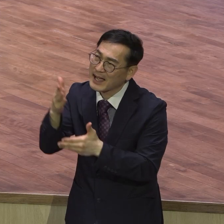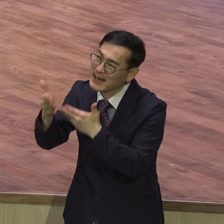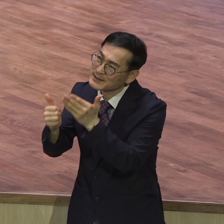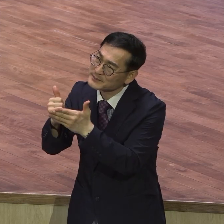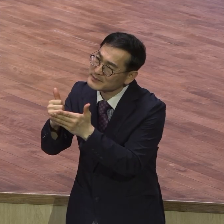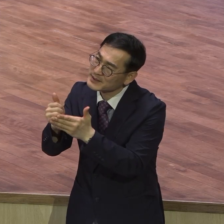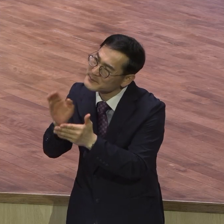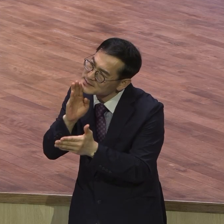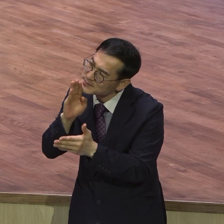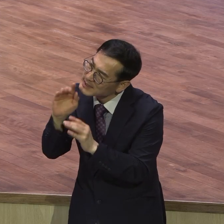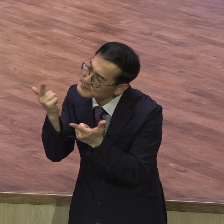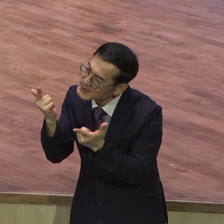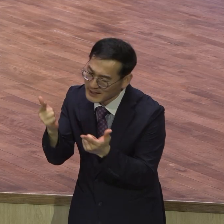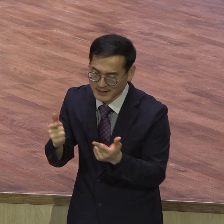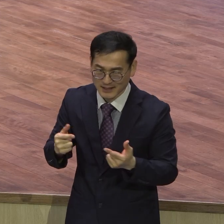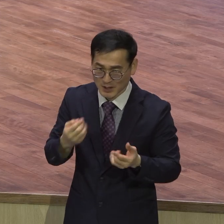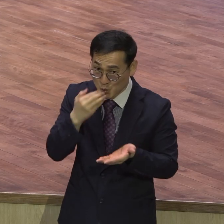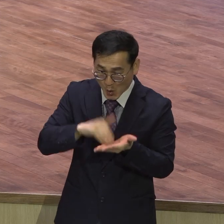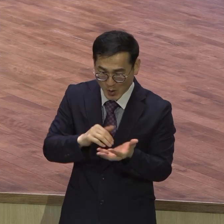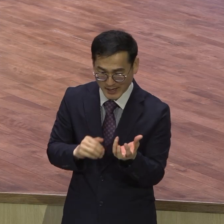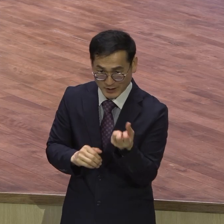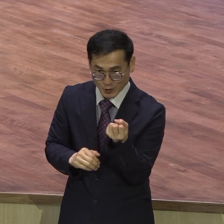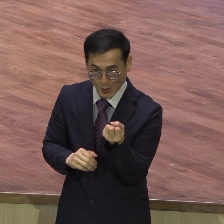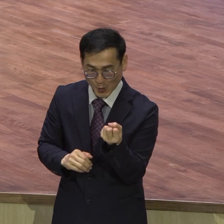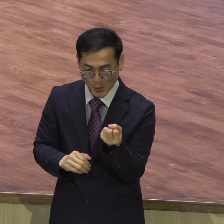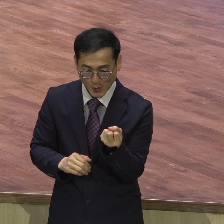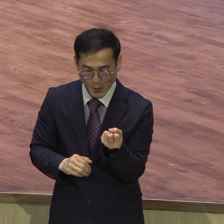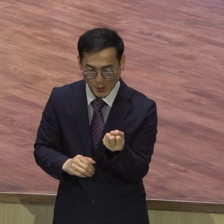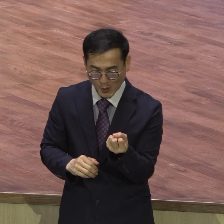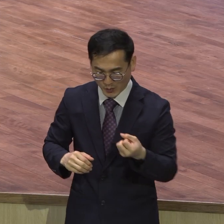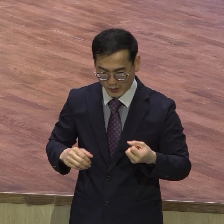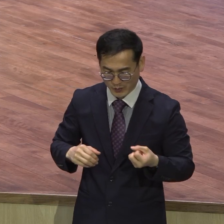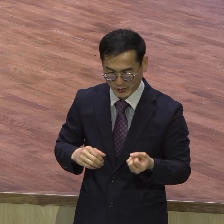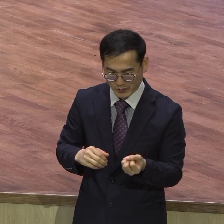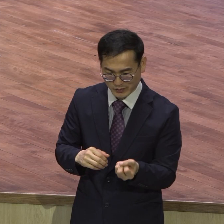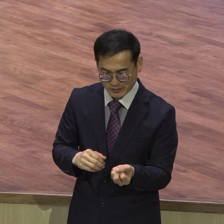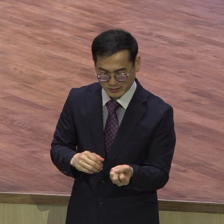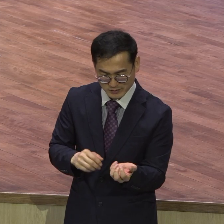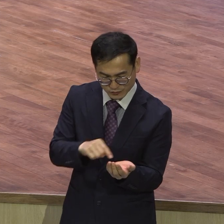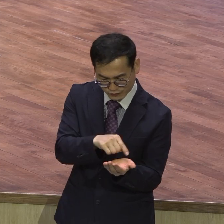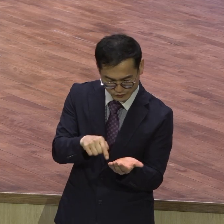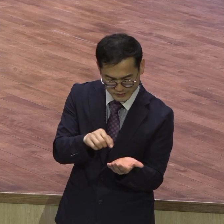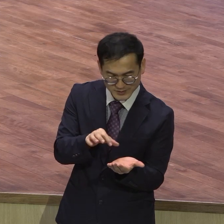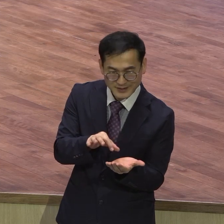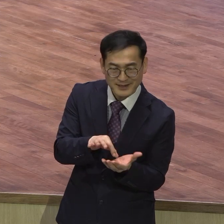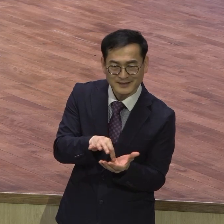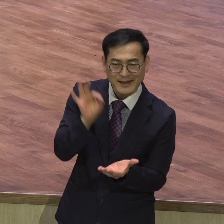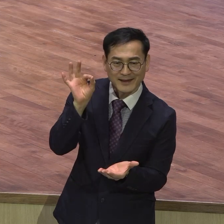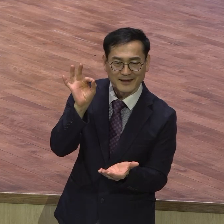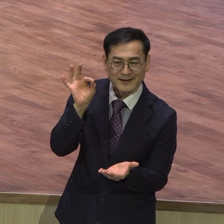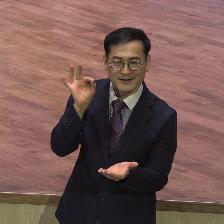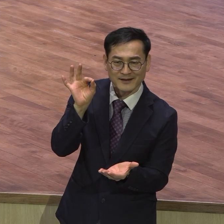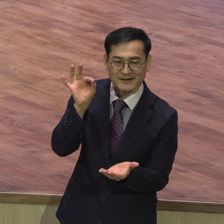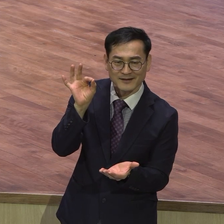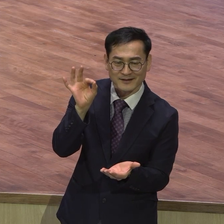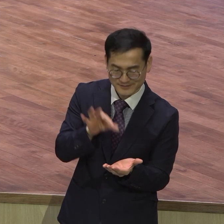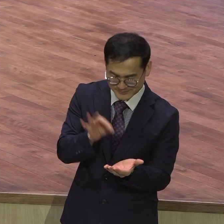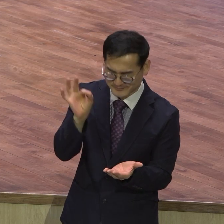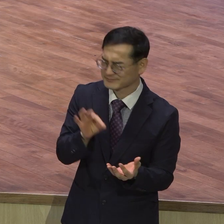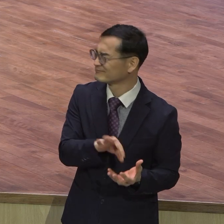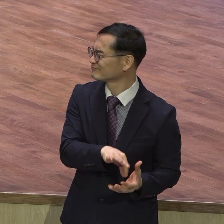맞을까 할 때 그 돌 가지고 구분을 해내서 돌 중 하나를 그렇게 택해서 제비를 뽑도록 했어요. 하나님이